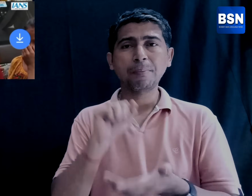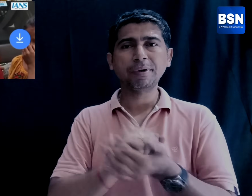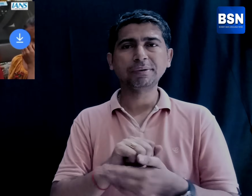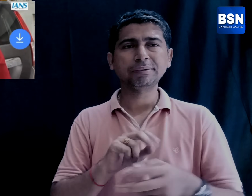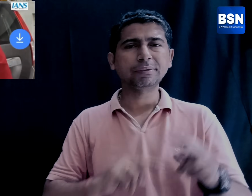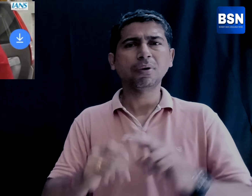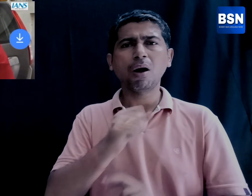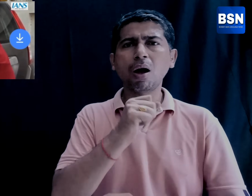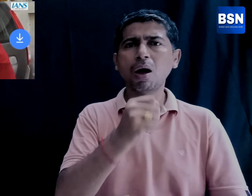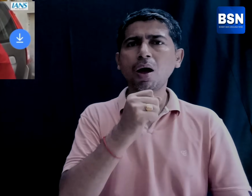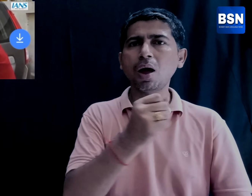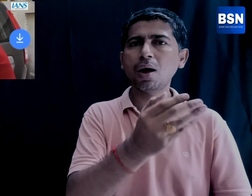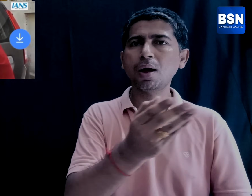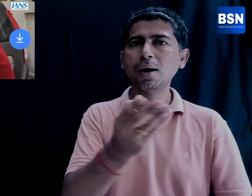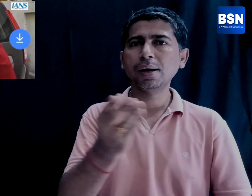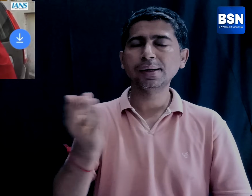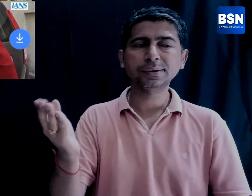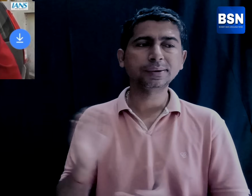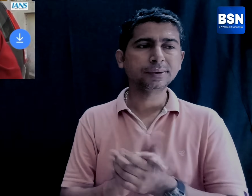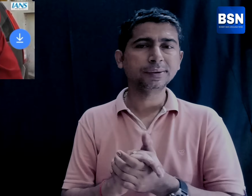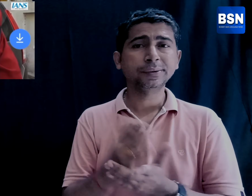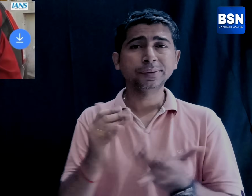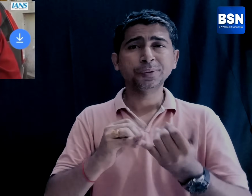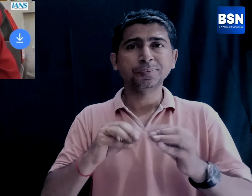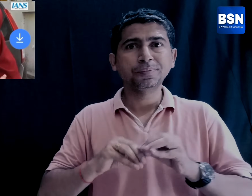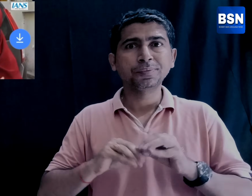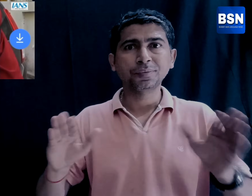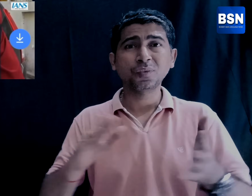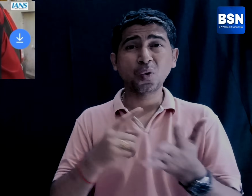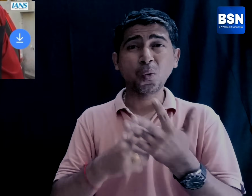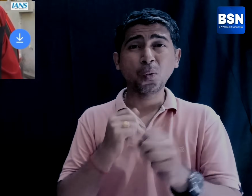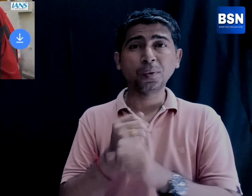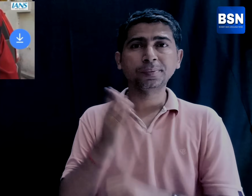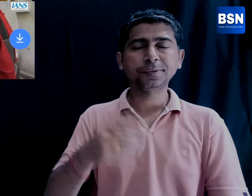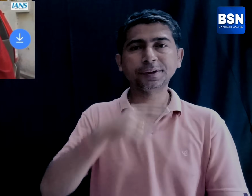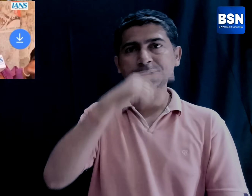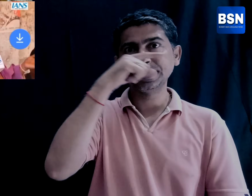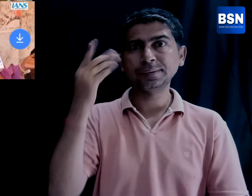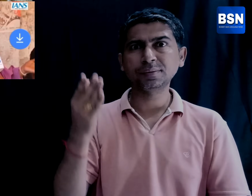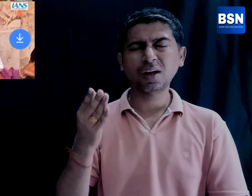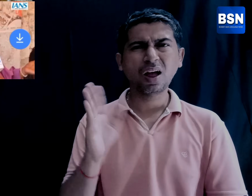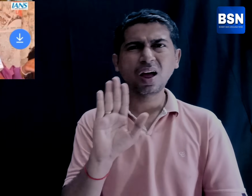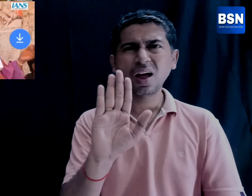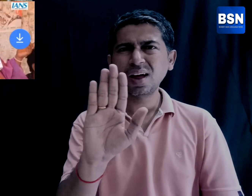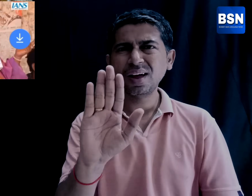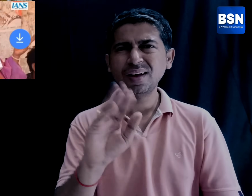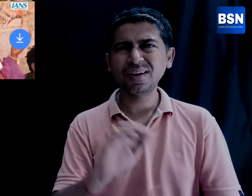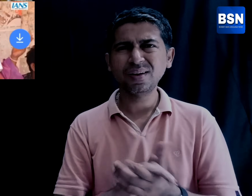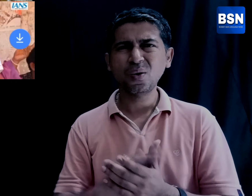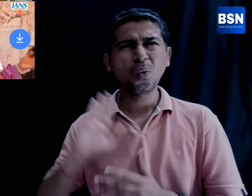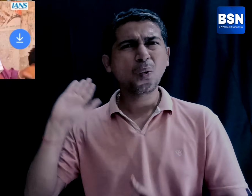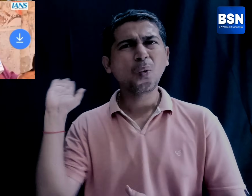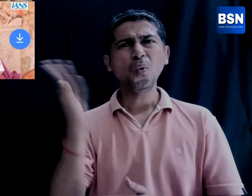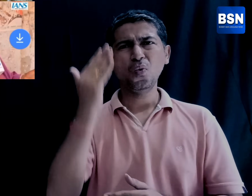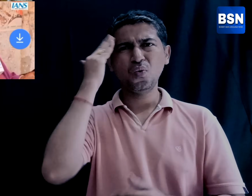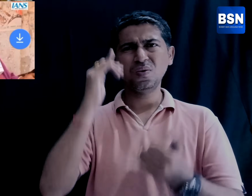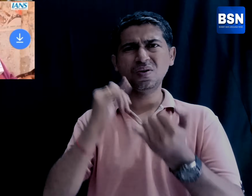है, सरकार तो बस बनने तब के रहती है, जब बन जाती है तो सब भूल जाती है। कहा गया है कि पैसा आएगा उस